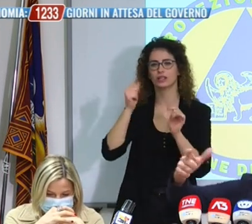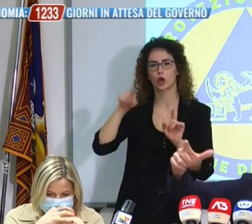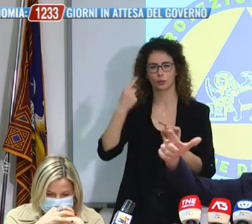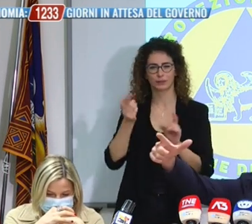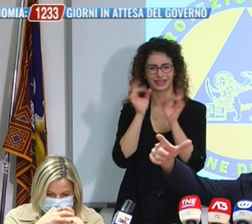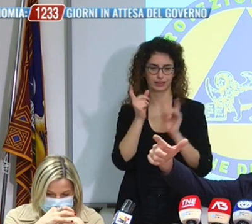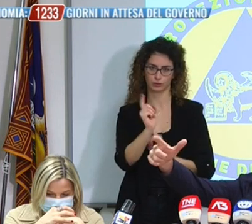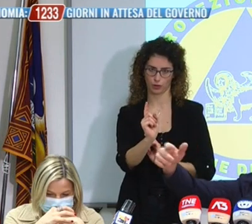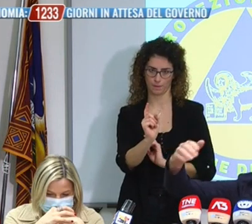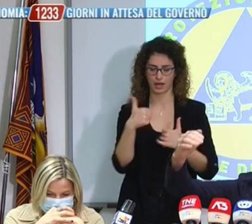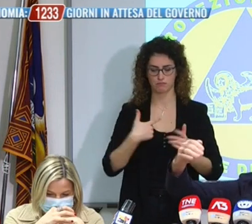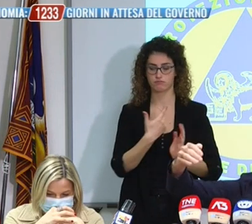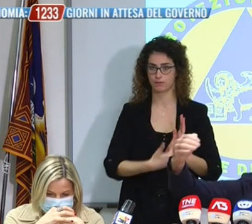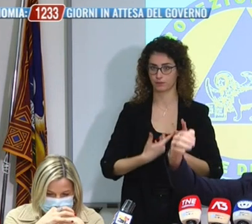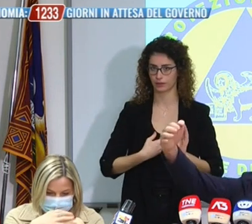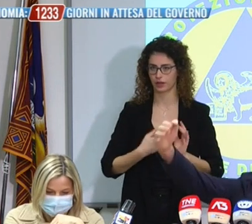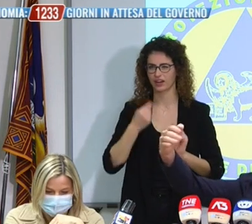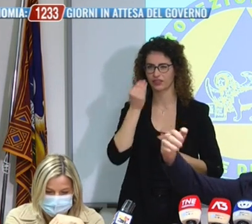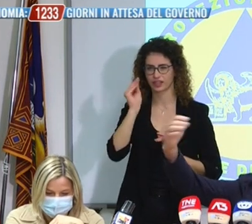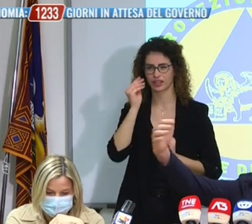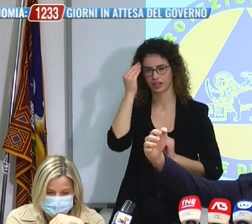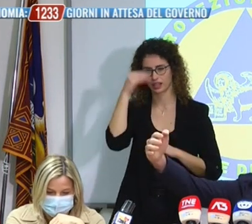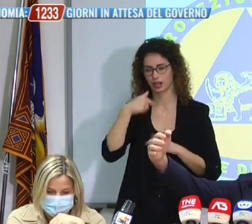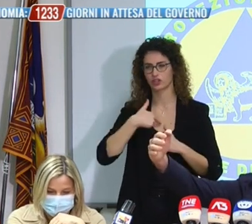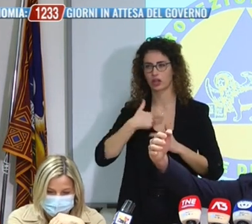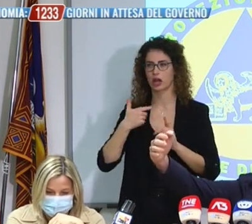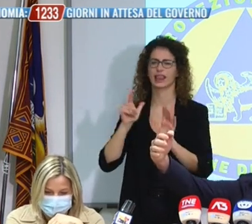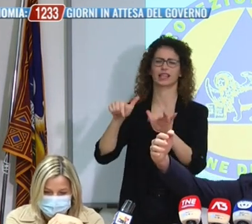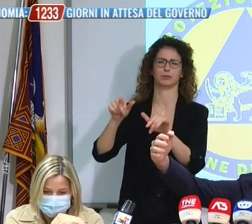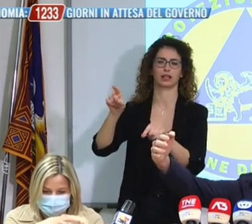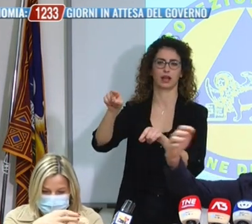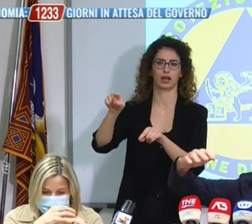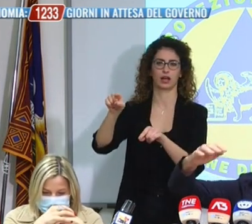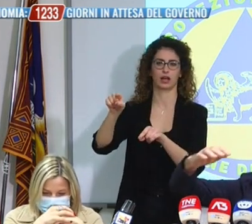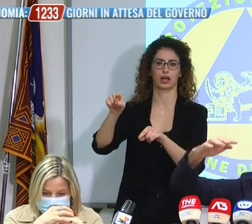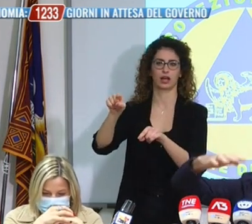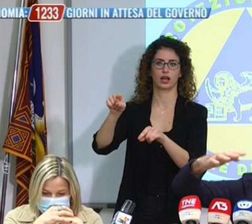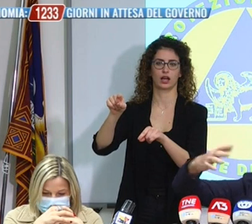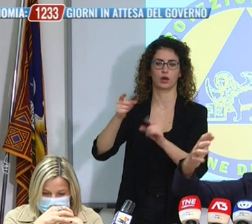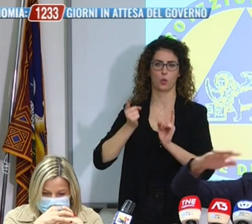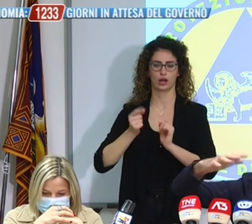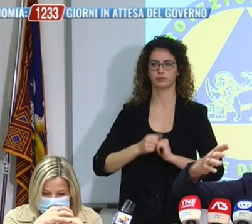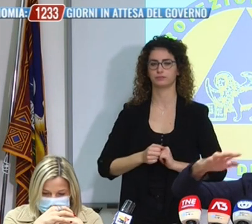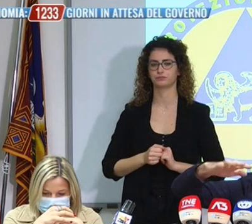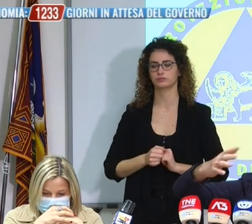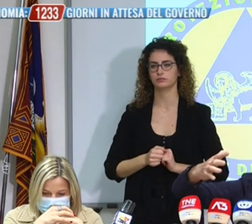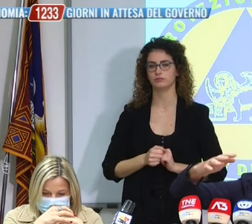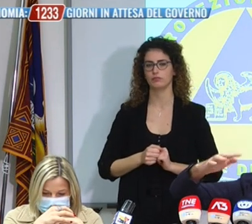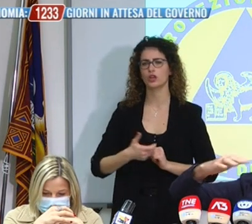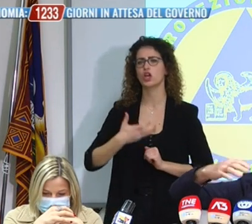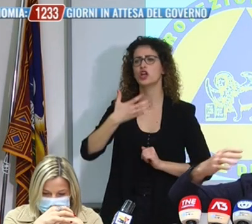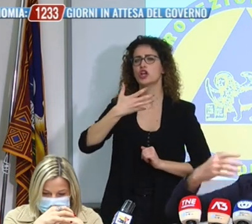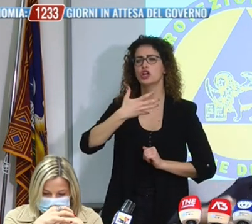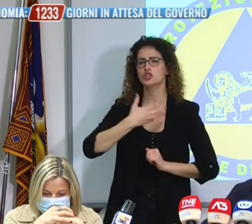visto e considerato che questo bollettino meteo che abbiamo a tanti giorni, pur avendo una